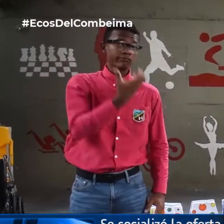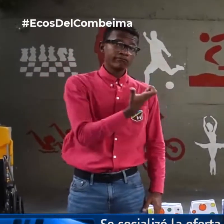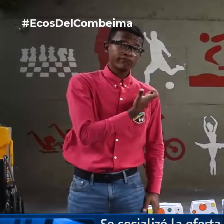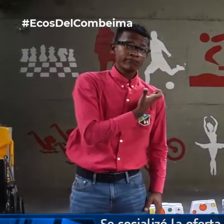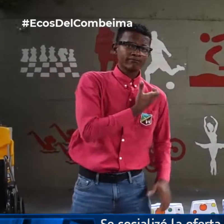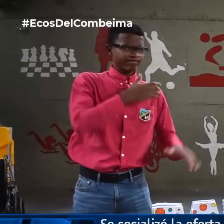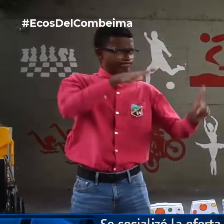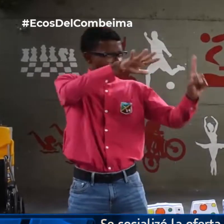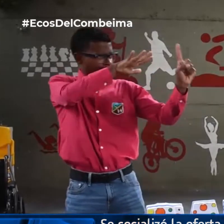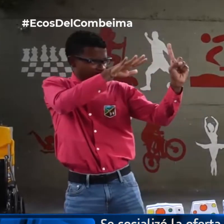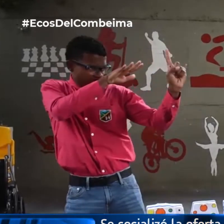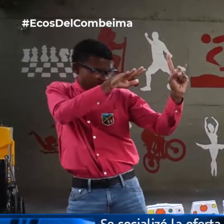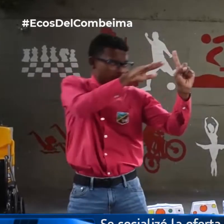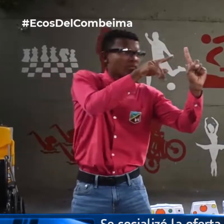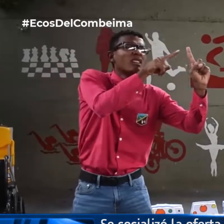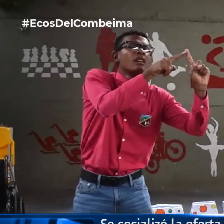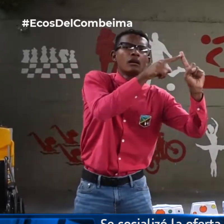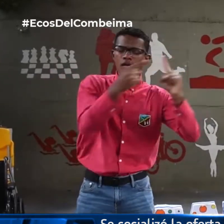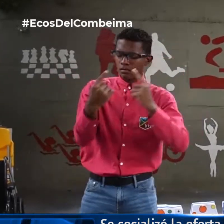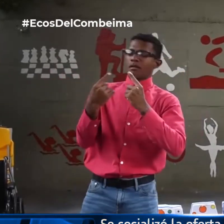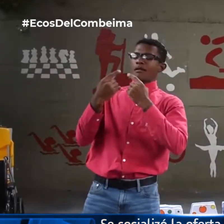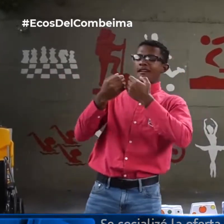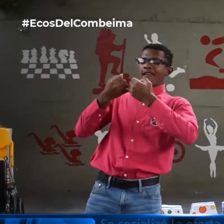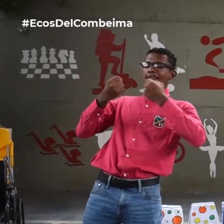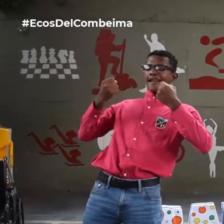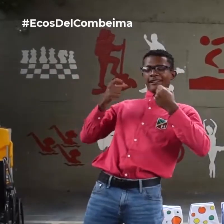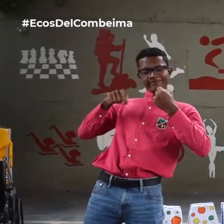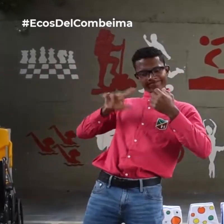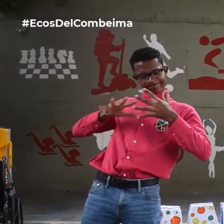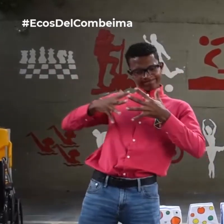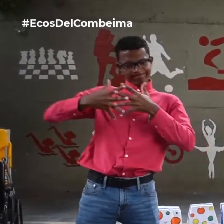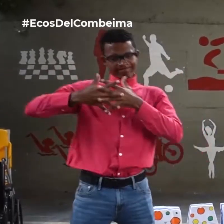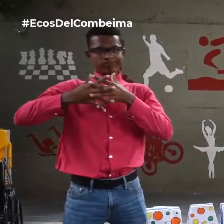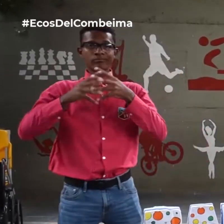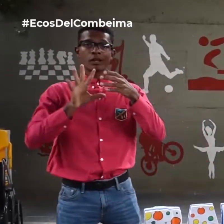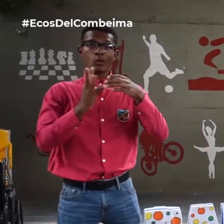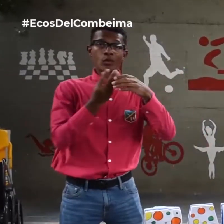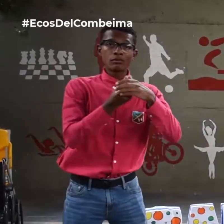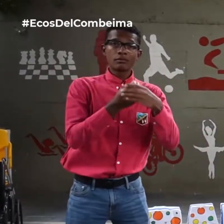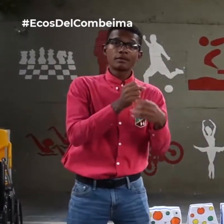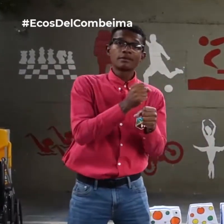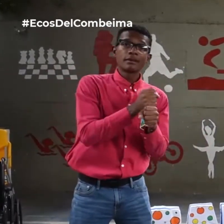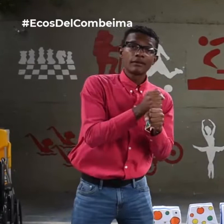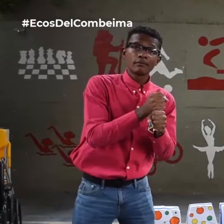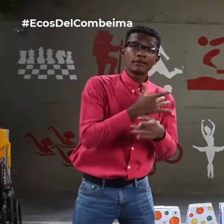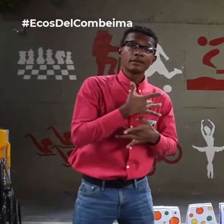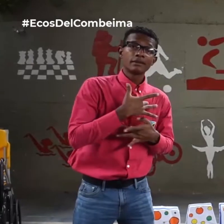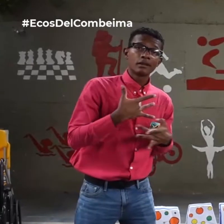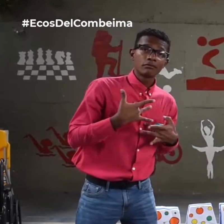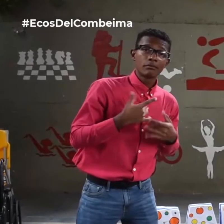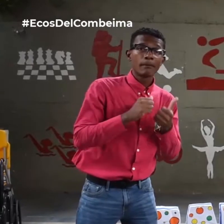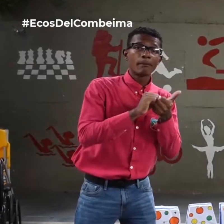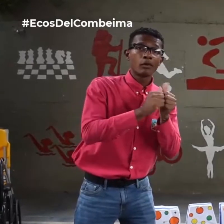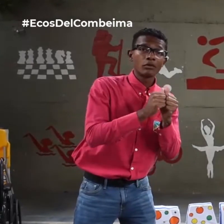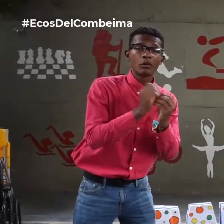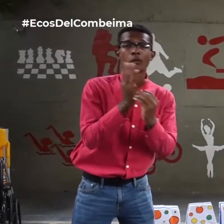las personas sordas, llevando incidencia a todas nuestras entidades para que de verdad haya una integración, una inclusión, un